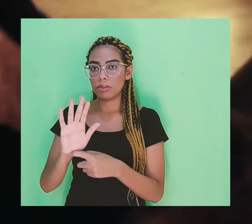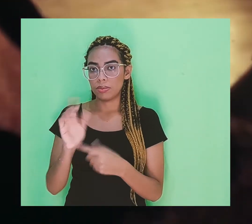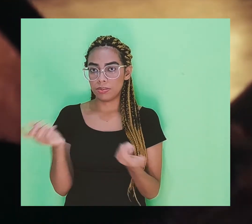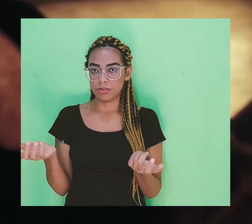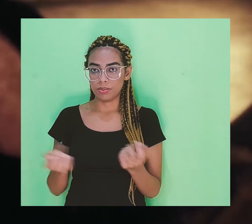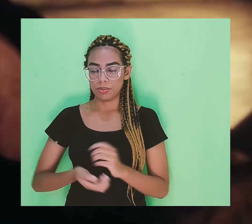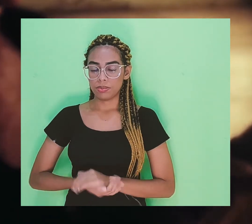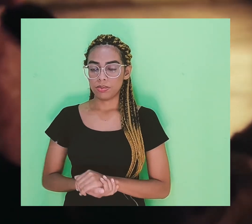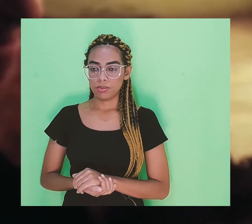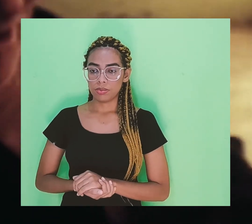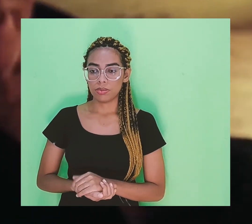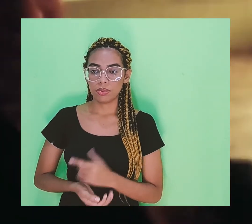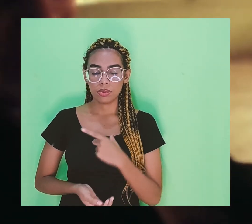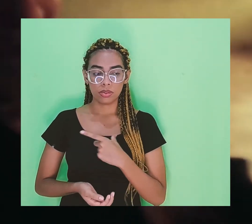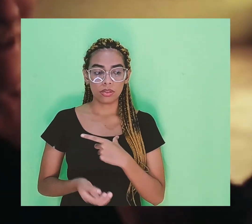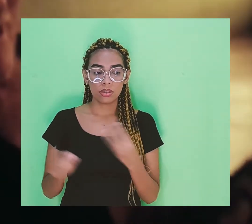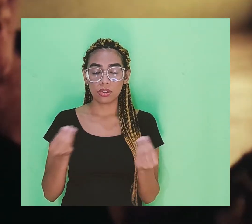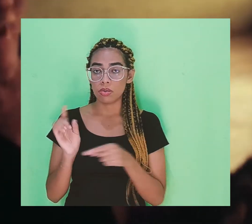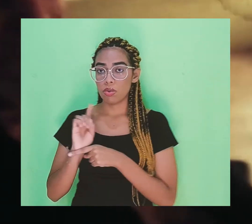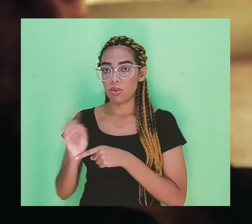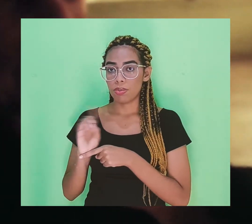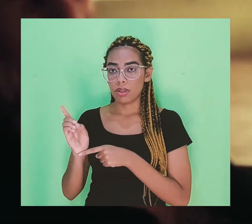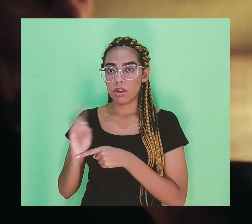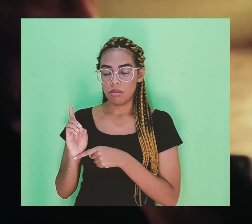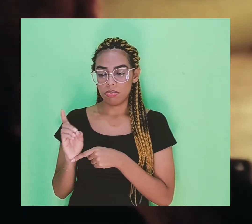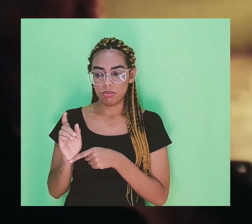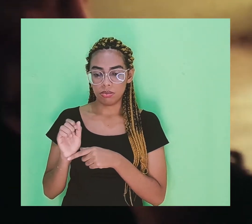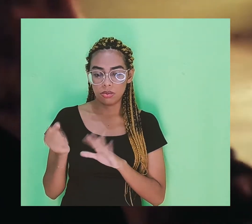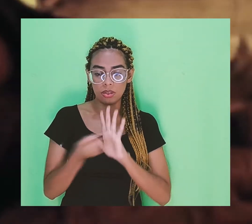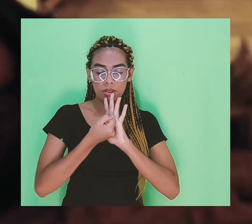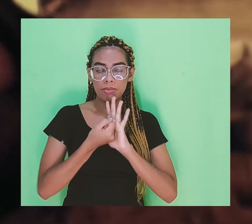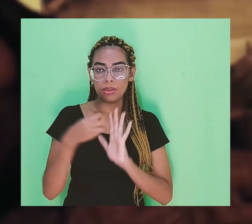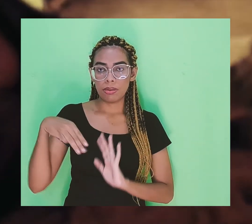Preto Fica, que o começo é super documental sobre aquele massacre, né? Ou então